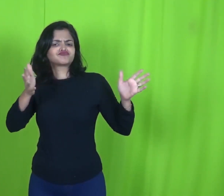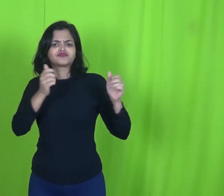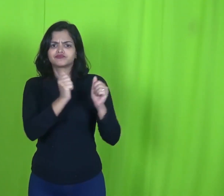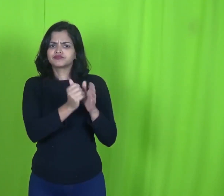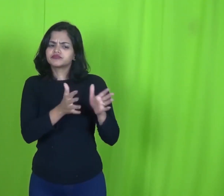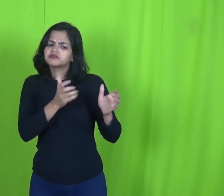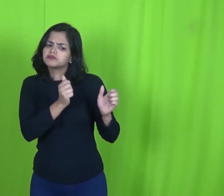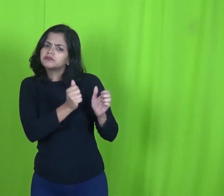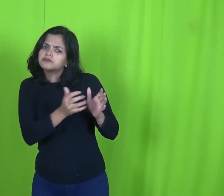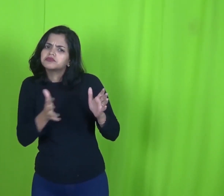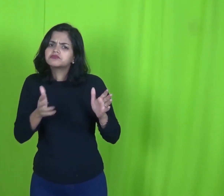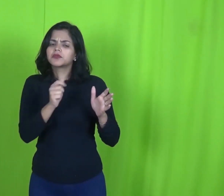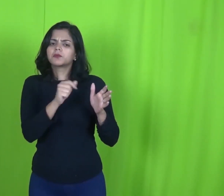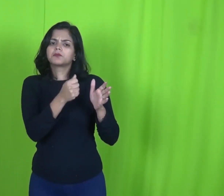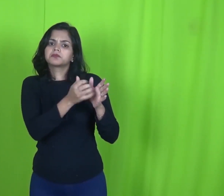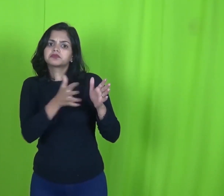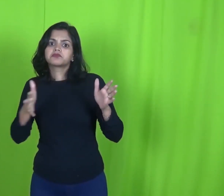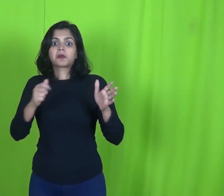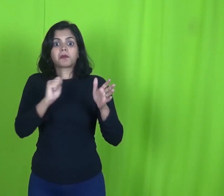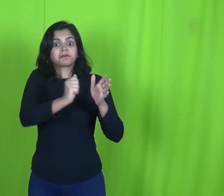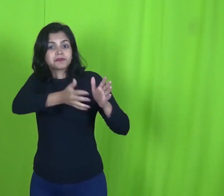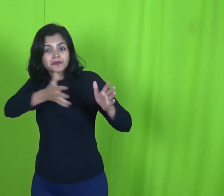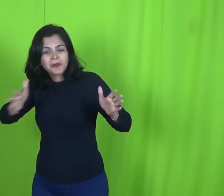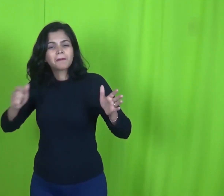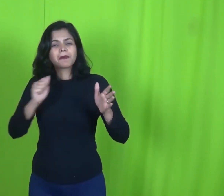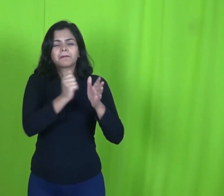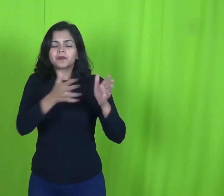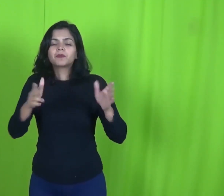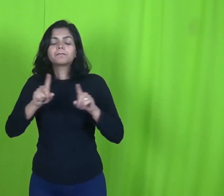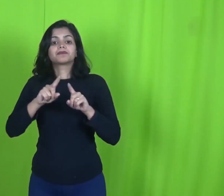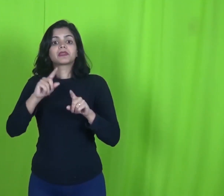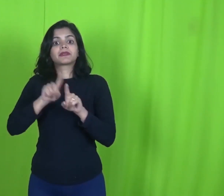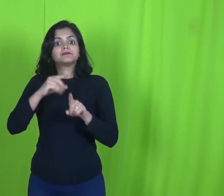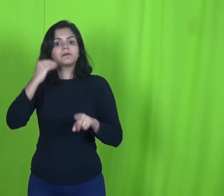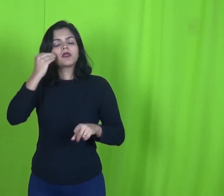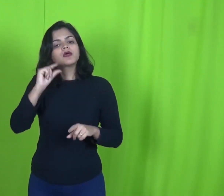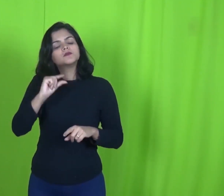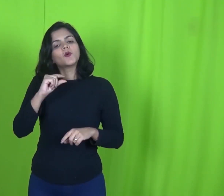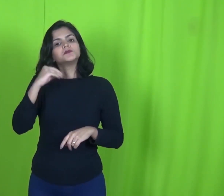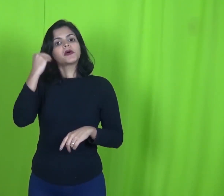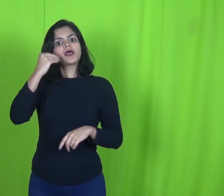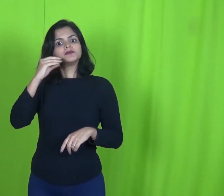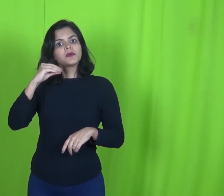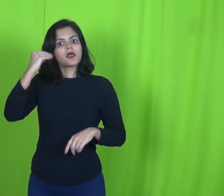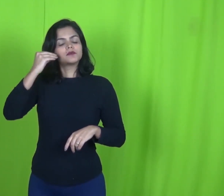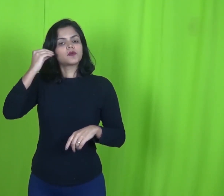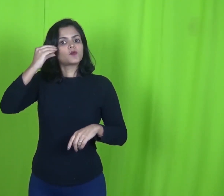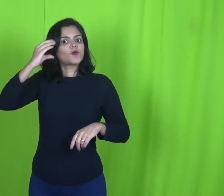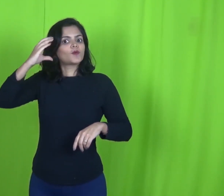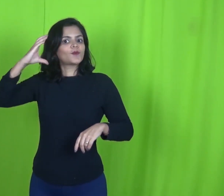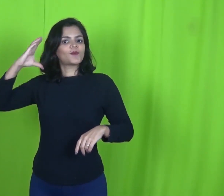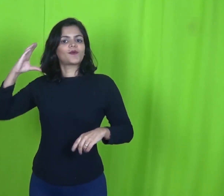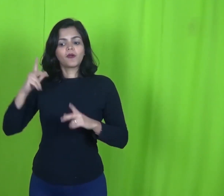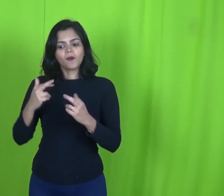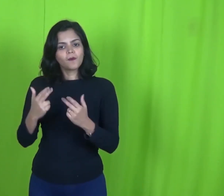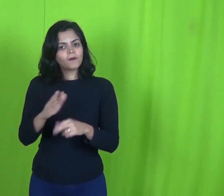e vai criando fluência nessa língua. Isso através de experiências. Todas as crianças